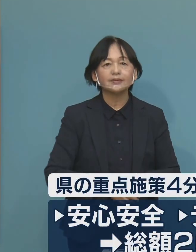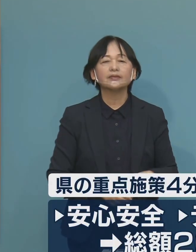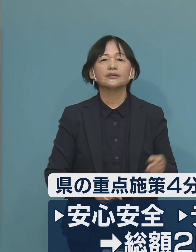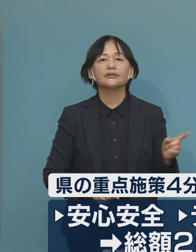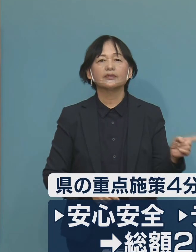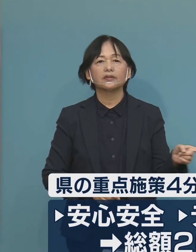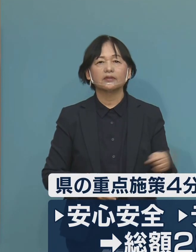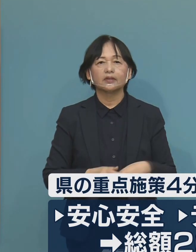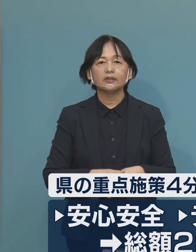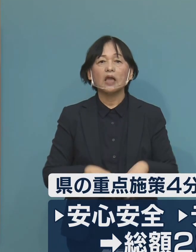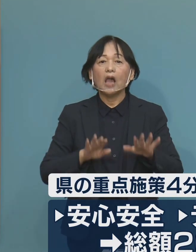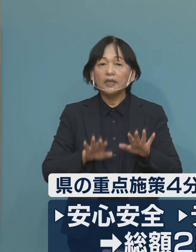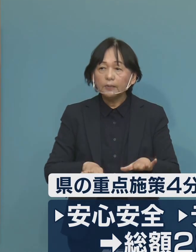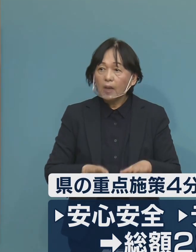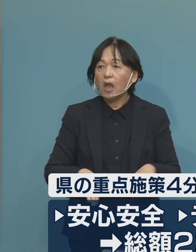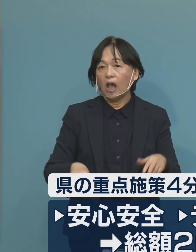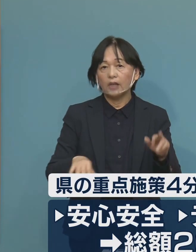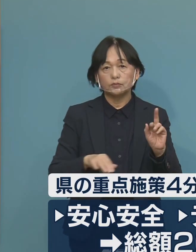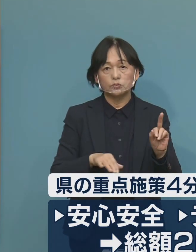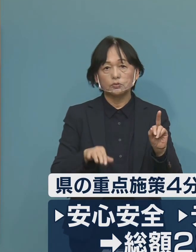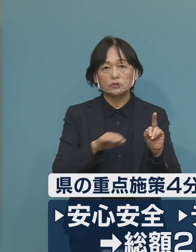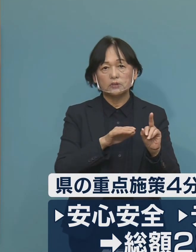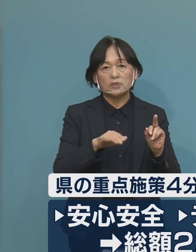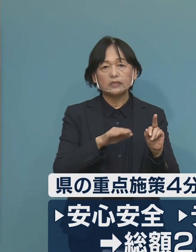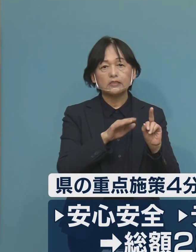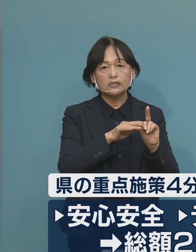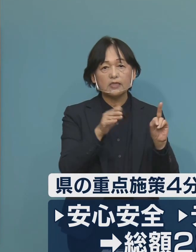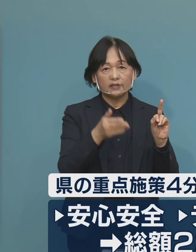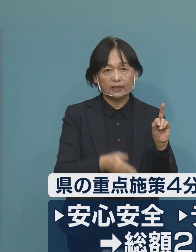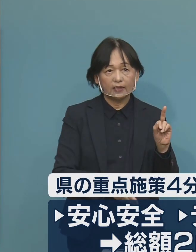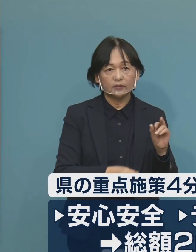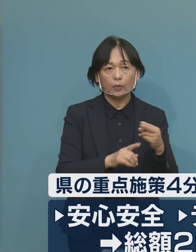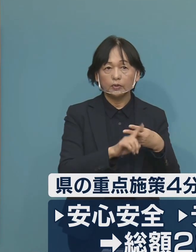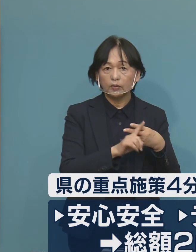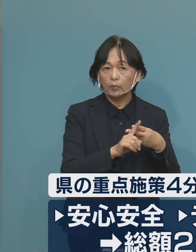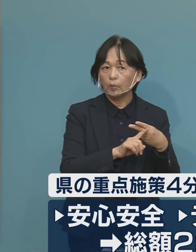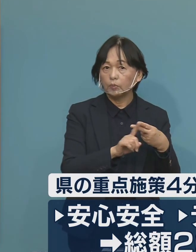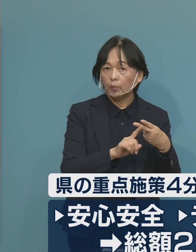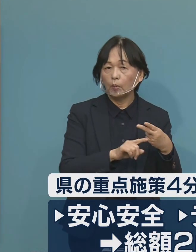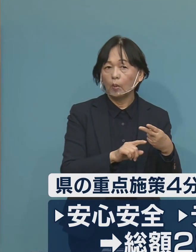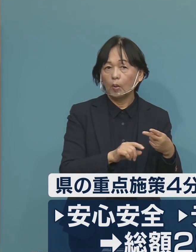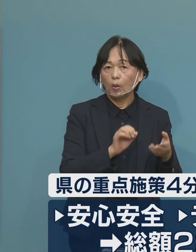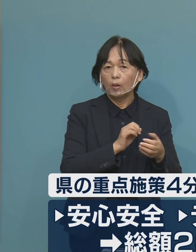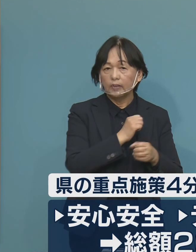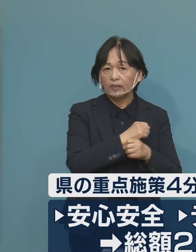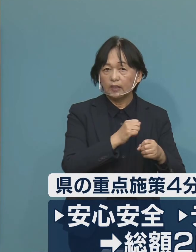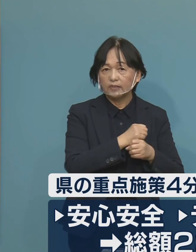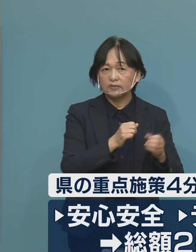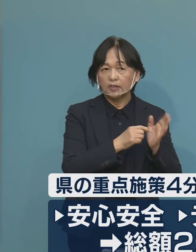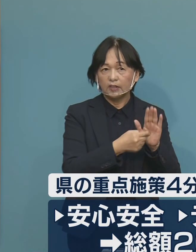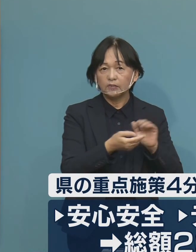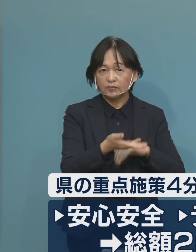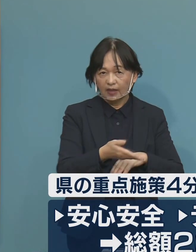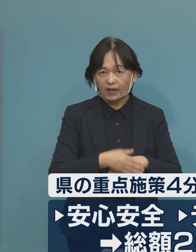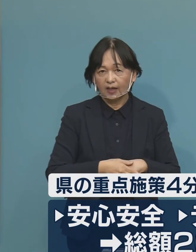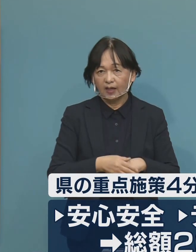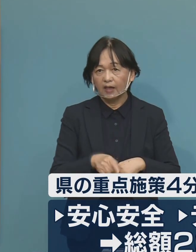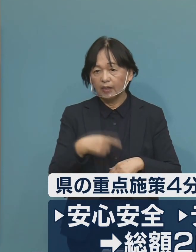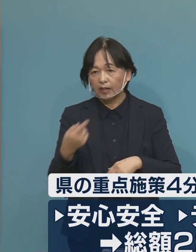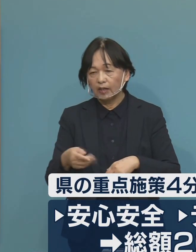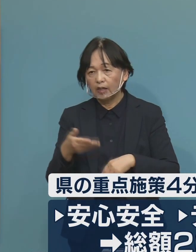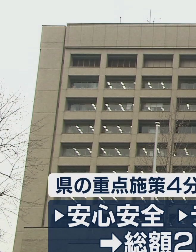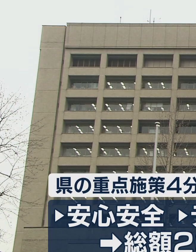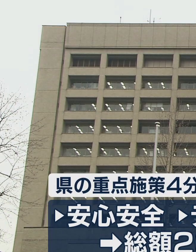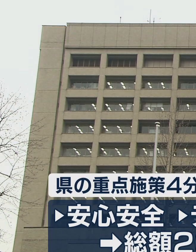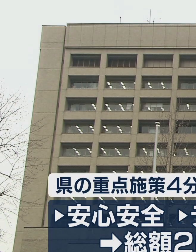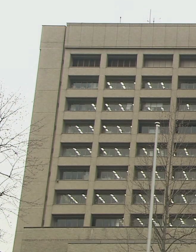4つの分野安心安全やデジタル脱炭素人づくりで総額200億円の基金を